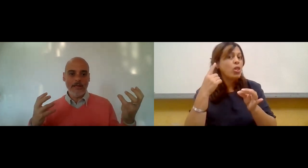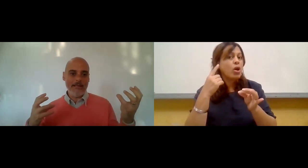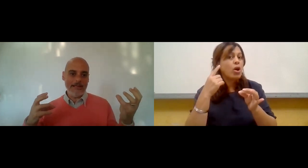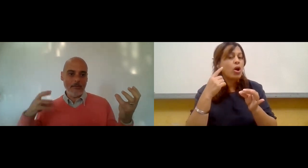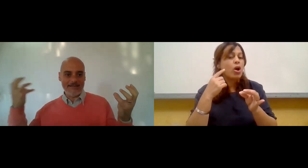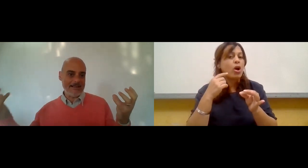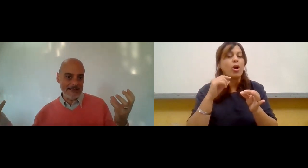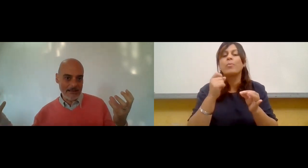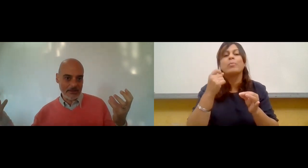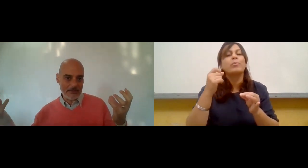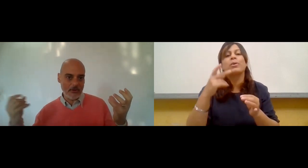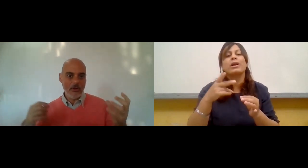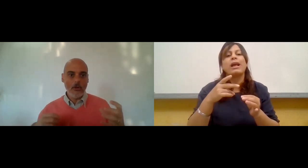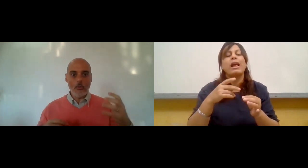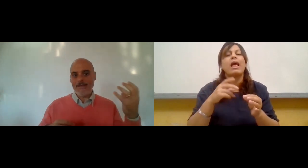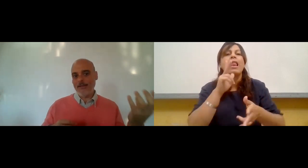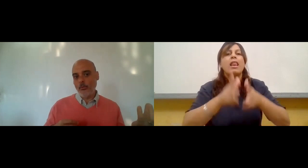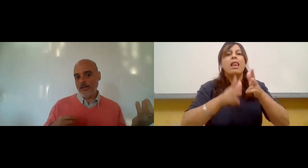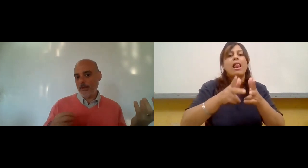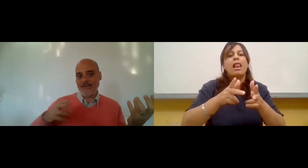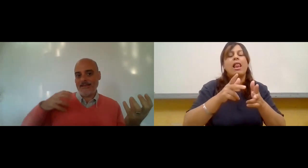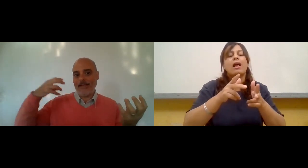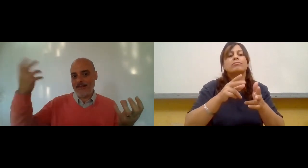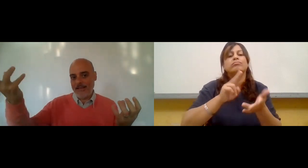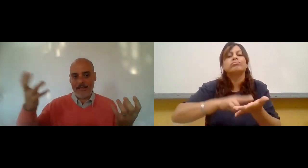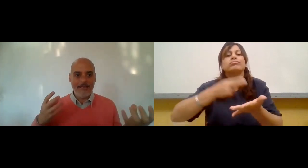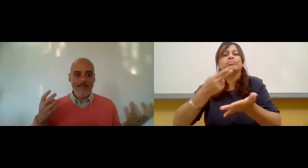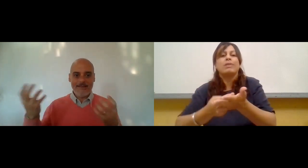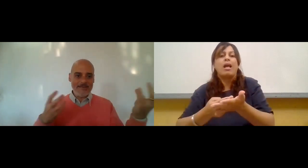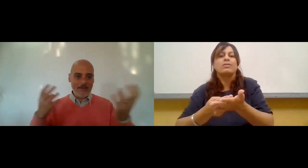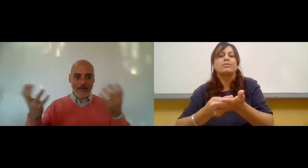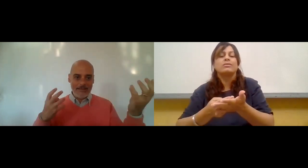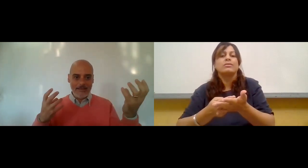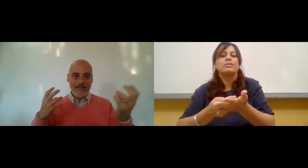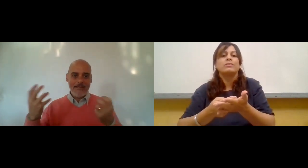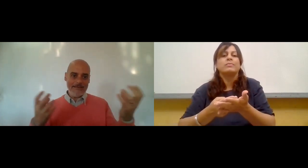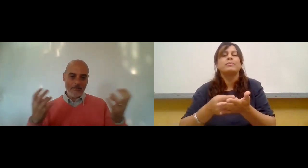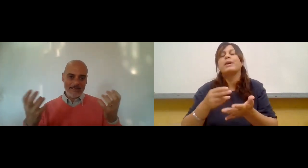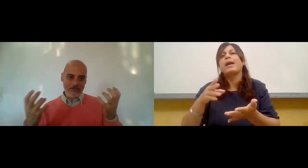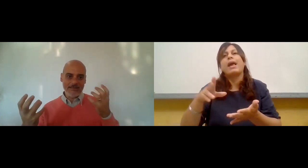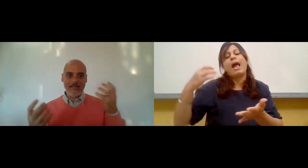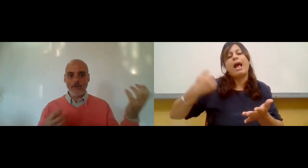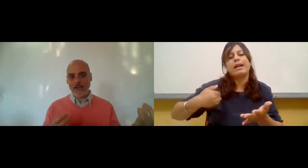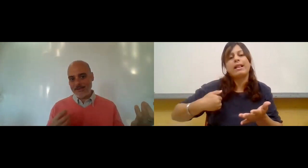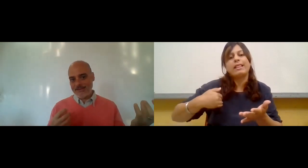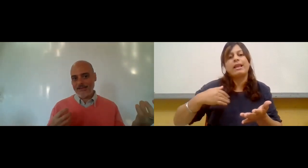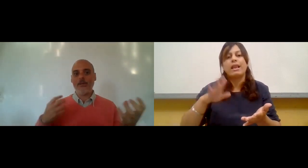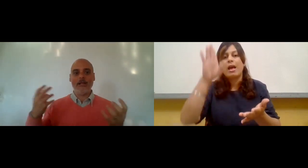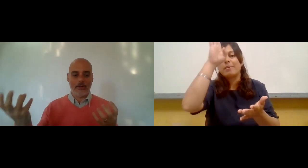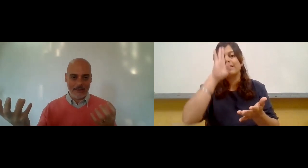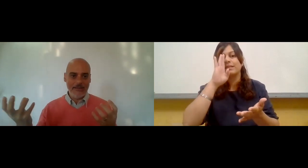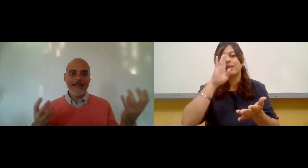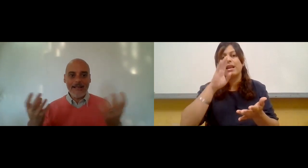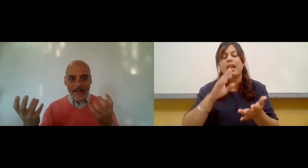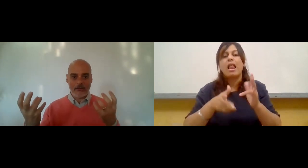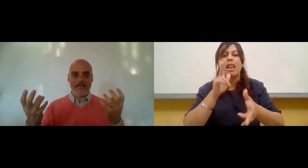LSU, lengua de señas argentina, por ejemplo, o LSU, lengua de señas brasilera. Siempre se hablaba de interpretación entre una lengua de señas y una